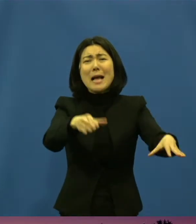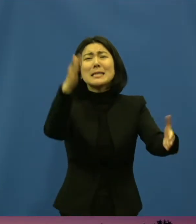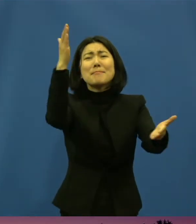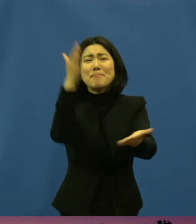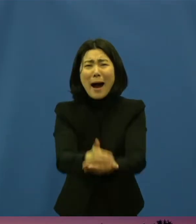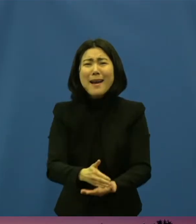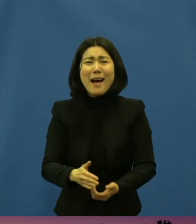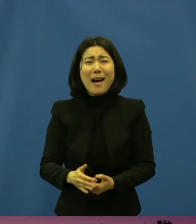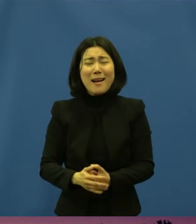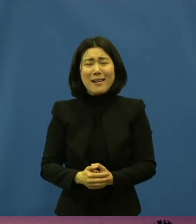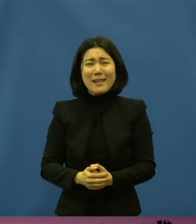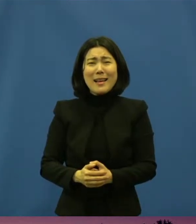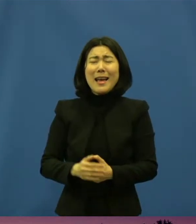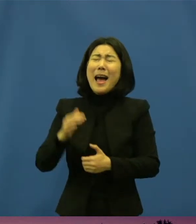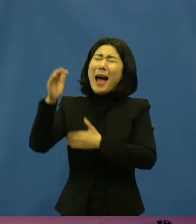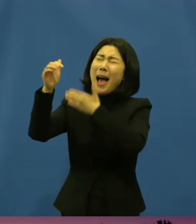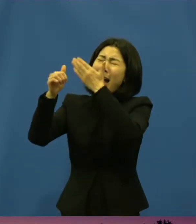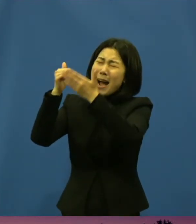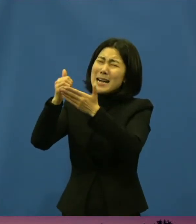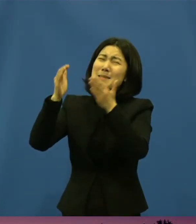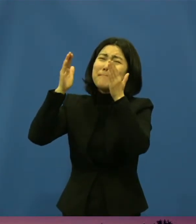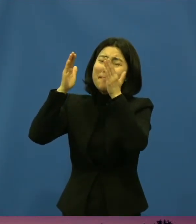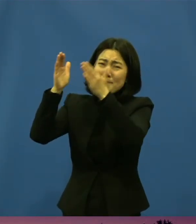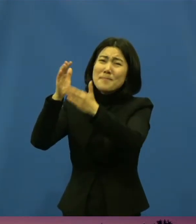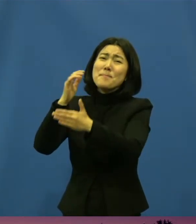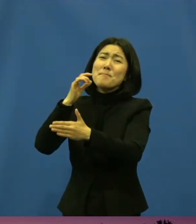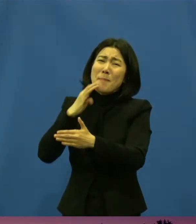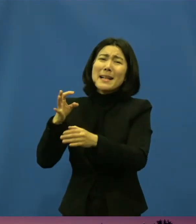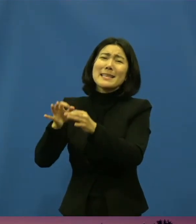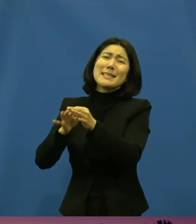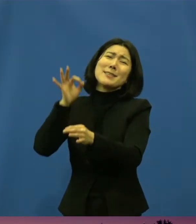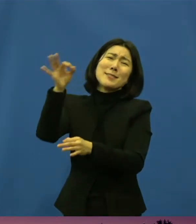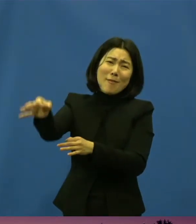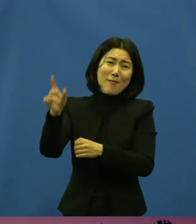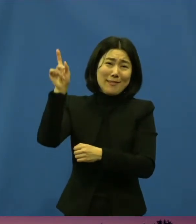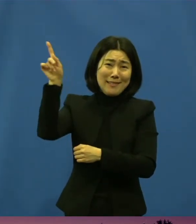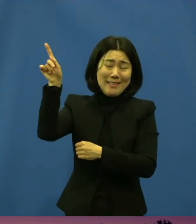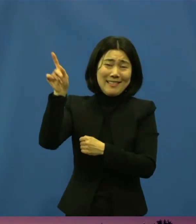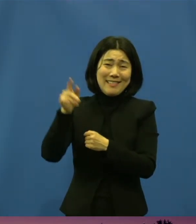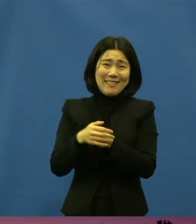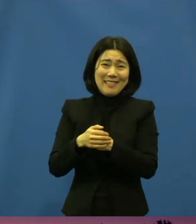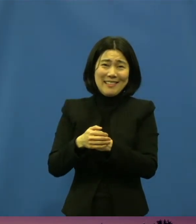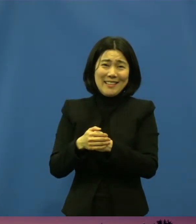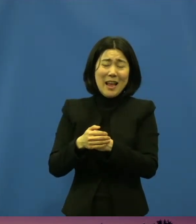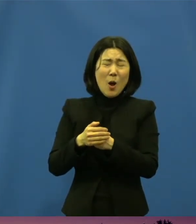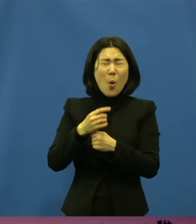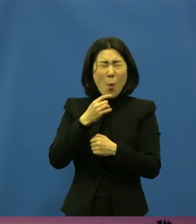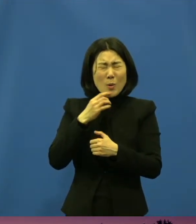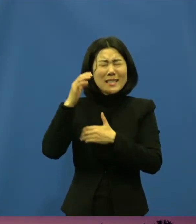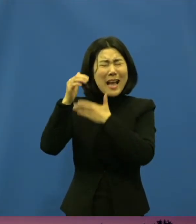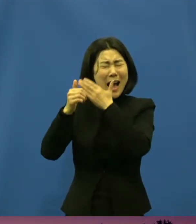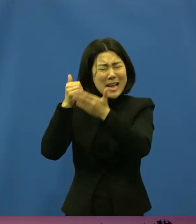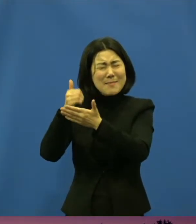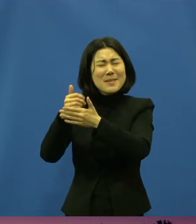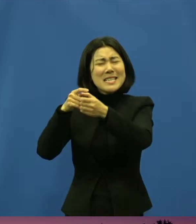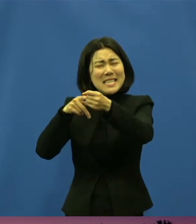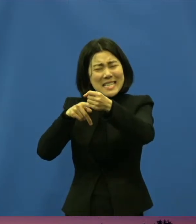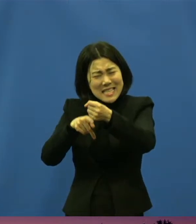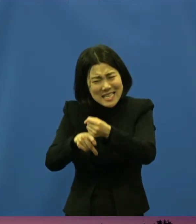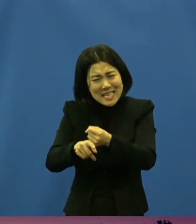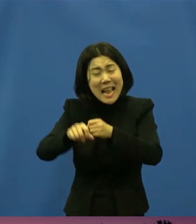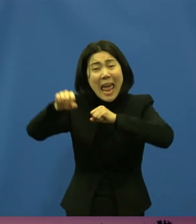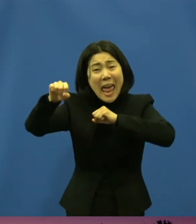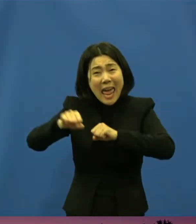자, 여러분, 마지막 남는 것은 뭐라고요? 오직 하나님의 뜻을 행하는